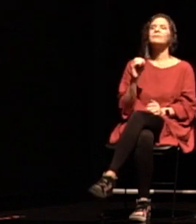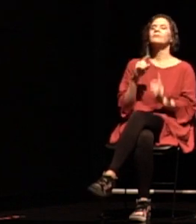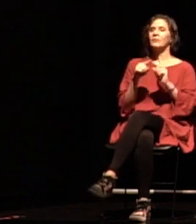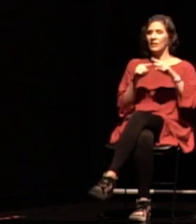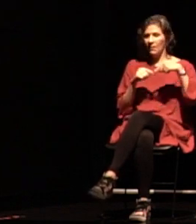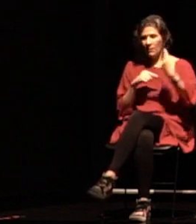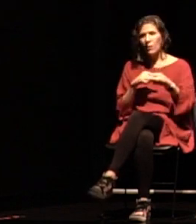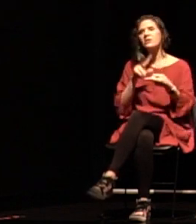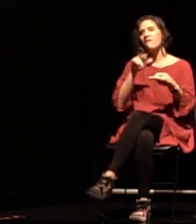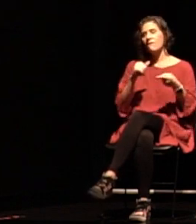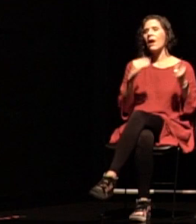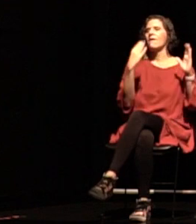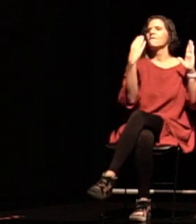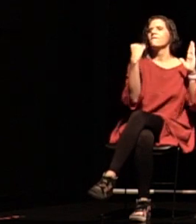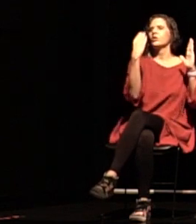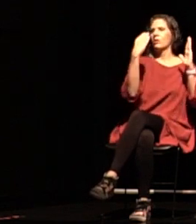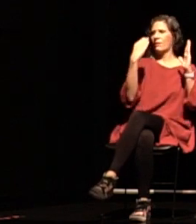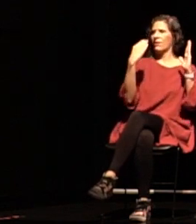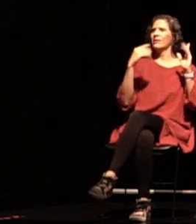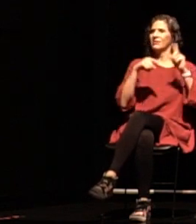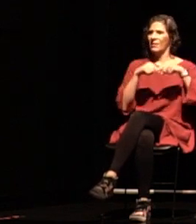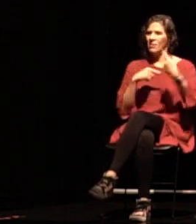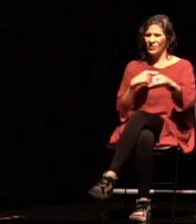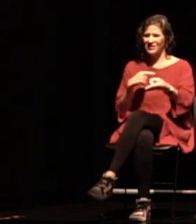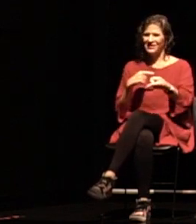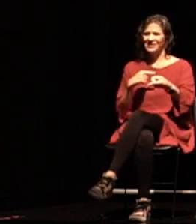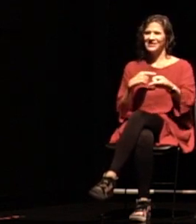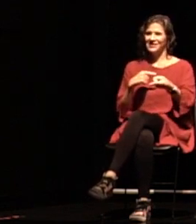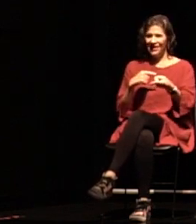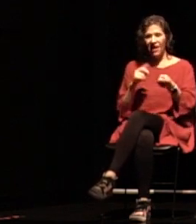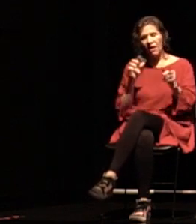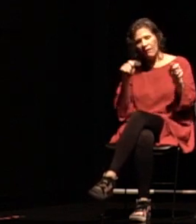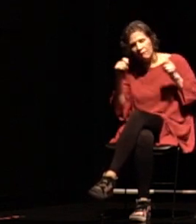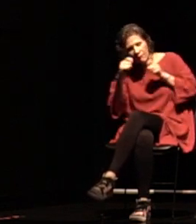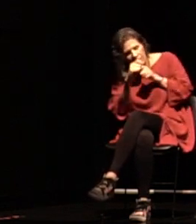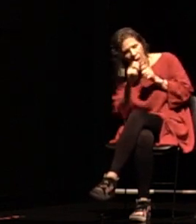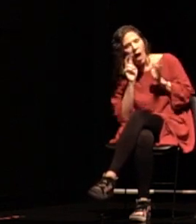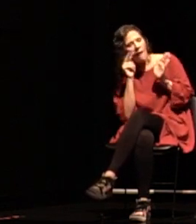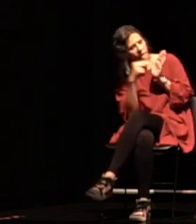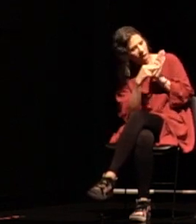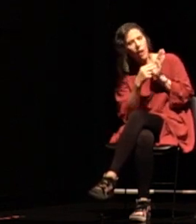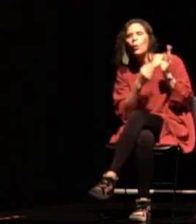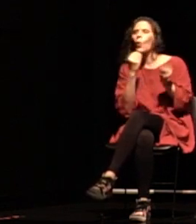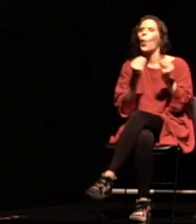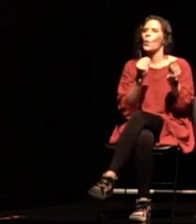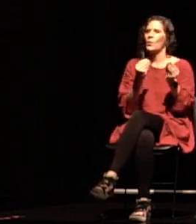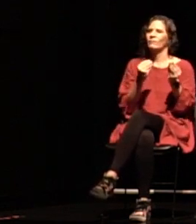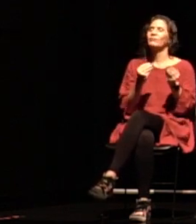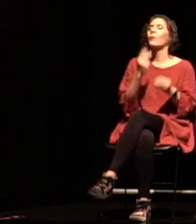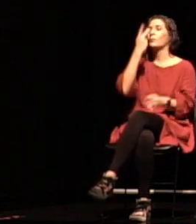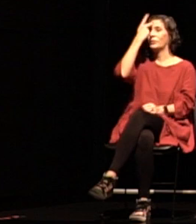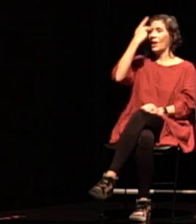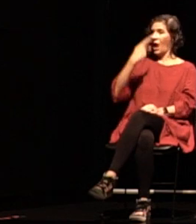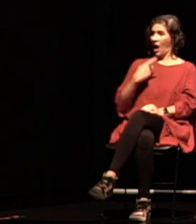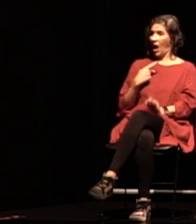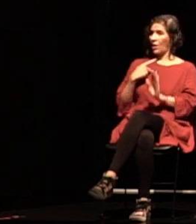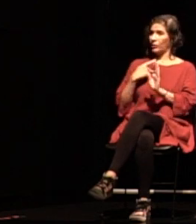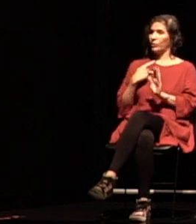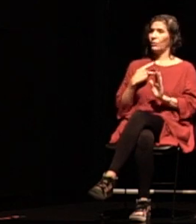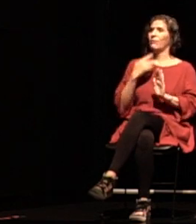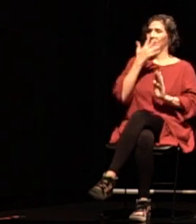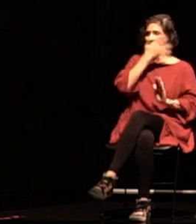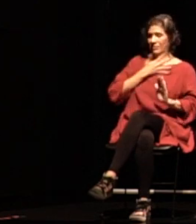fotografaria, né? Ela só vai ter acesso a posteriori. Então, a ideia da autorrepresentação